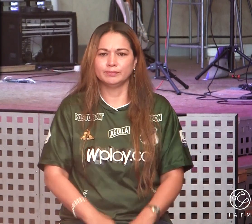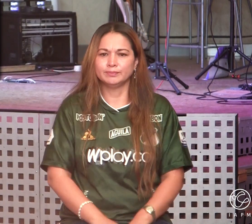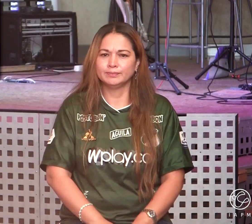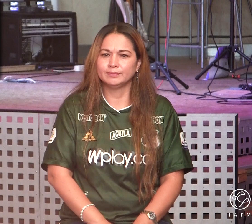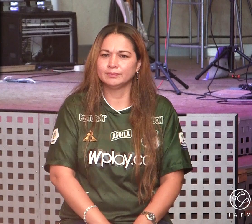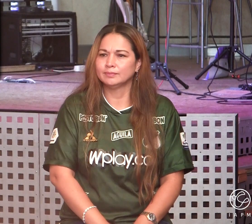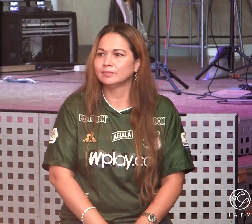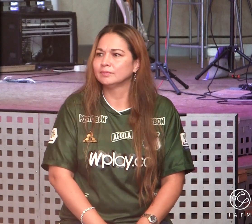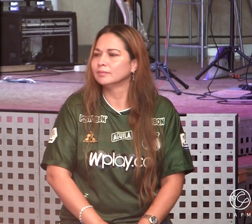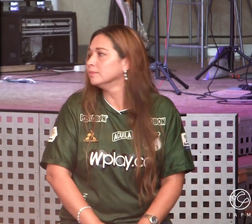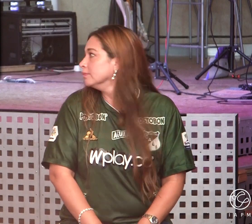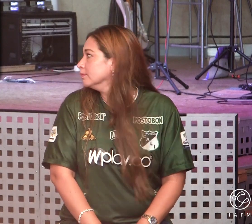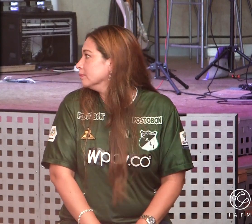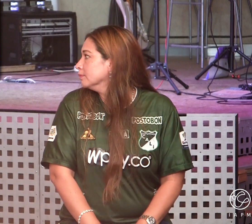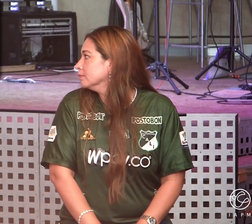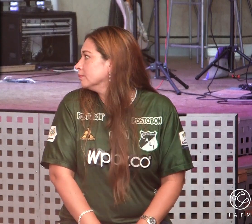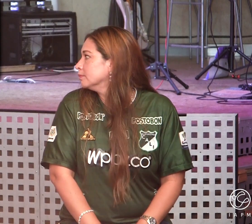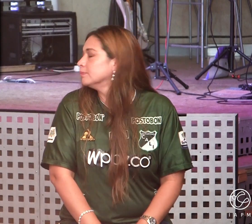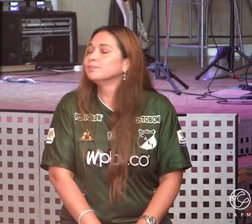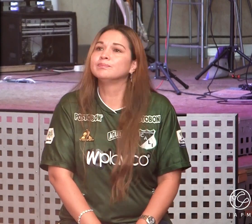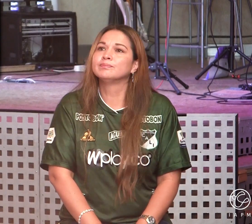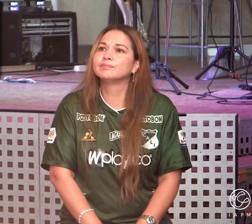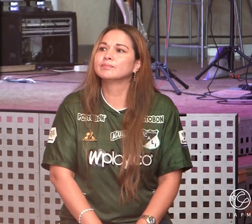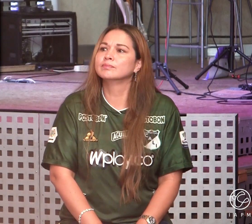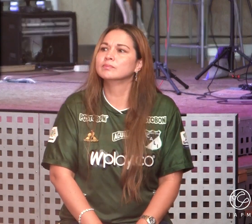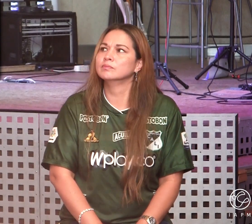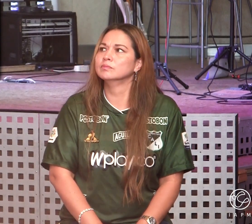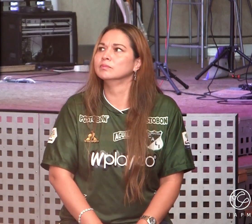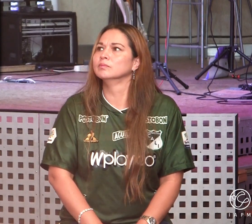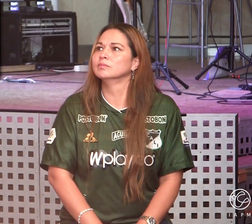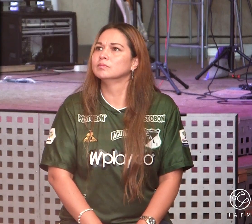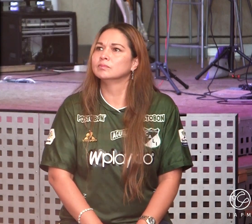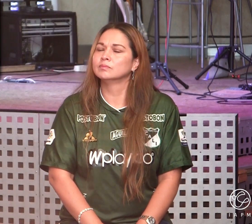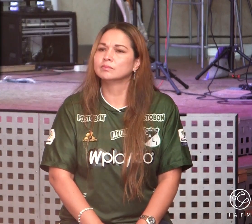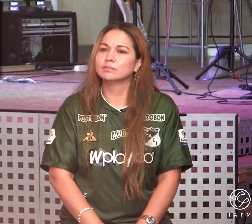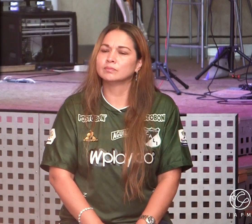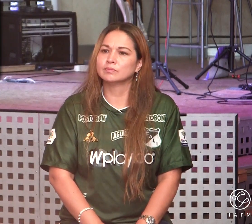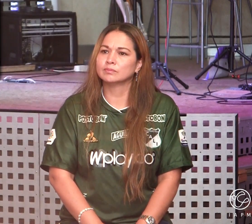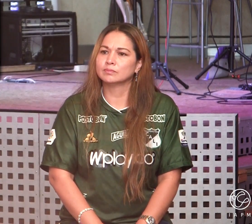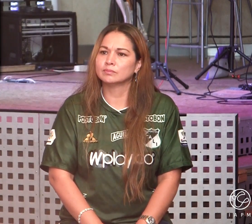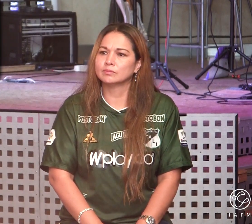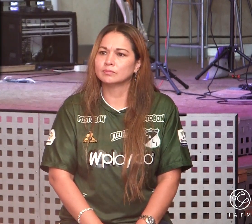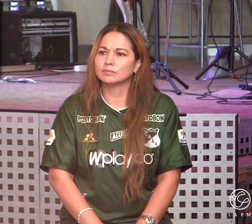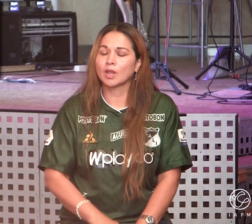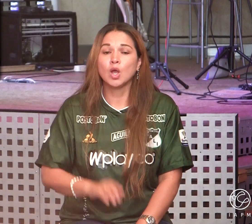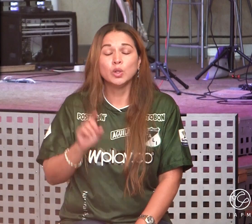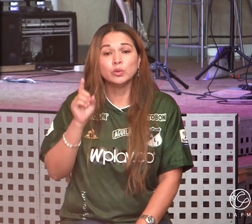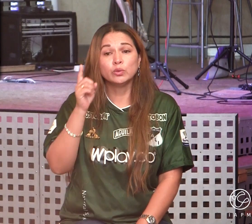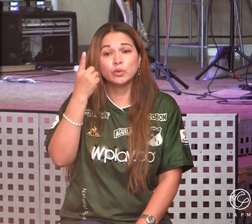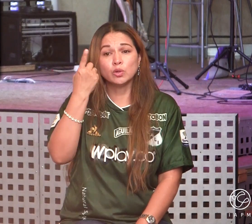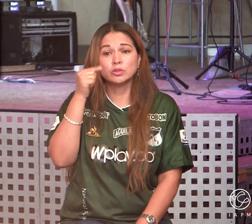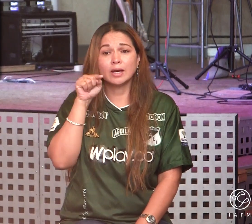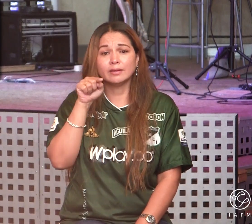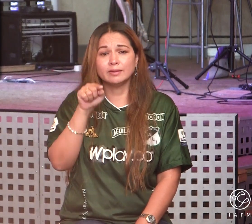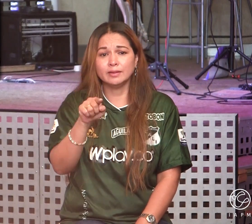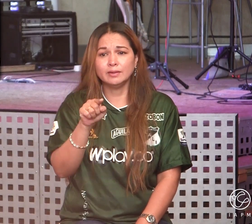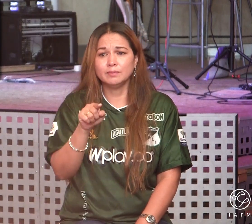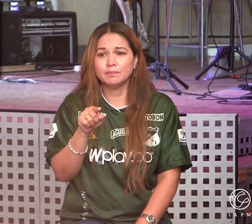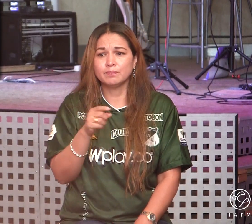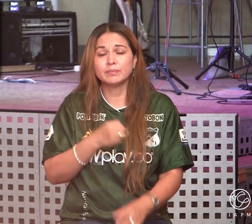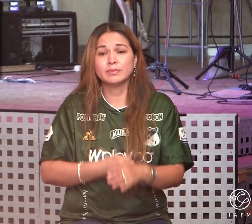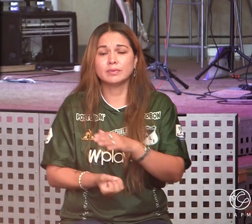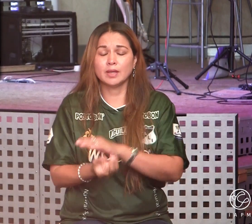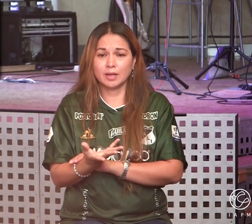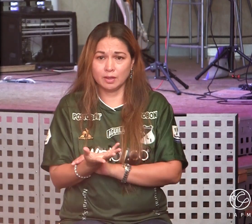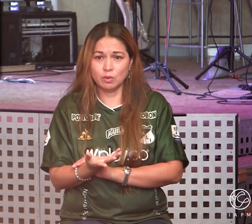mismo. Evidentemente Dios no nos creó para que seamos seres independientes que puedan expresar